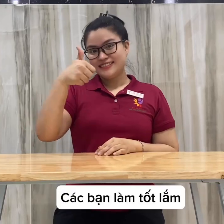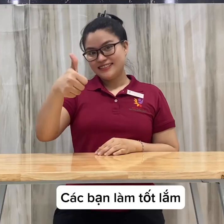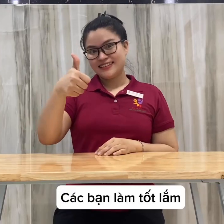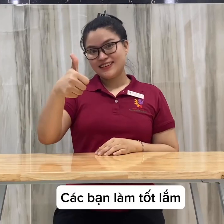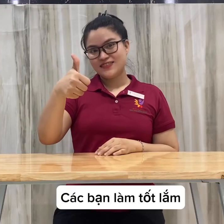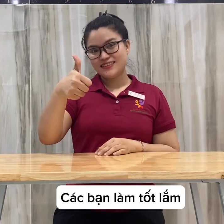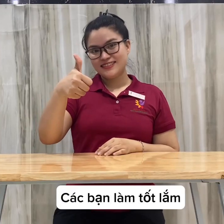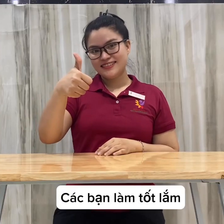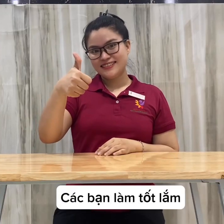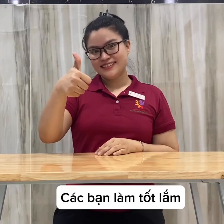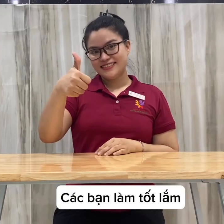Các bạn làm tốt lắm.